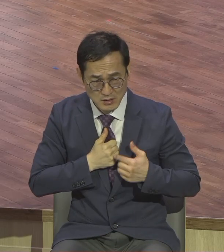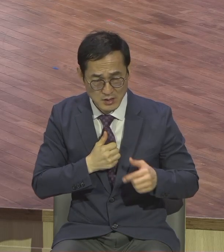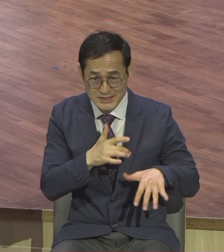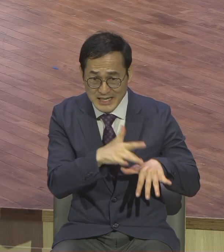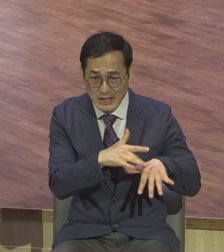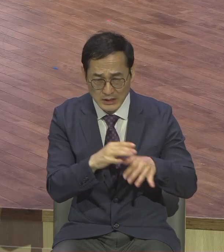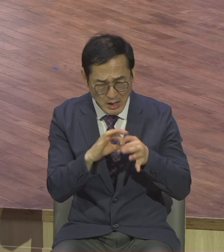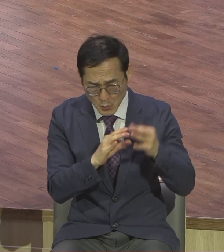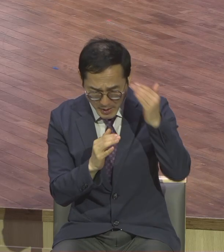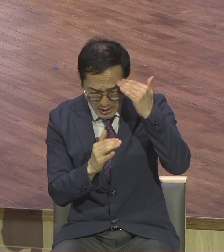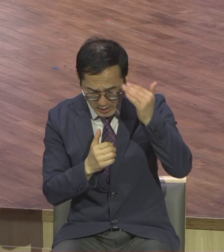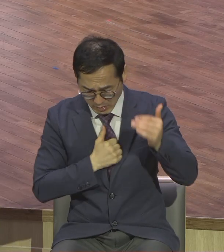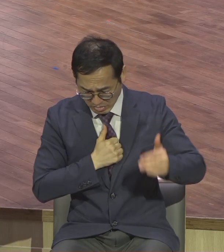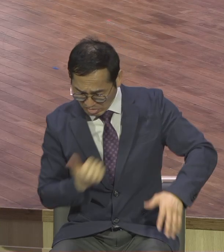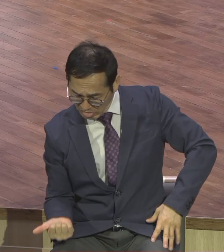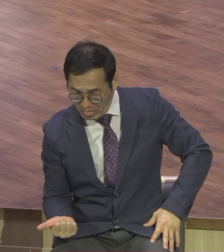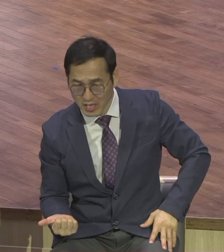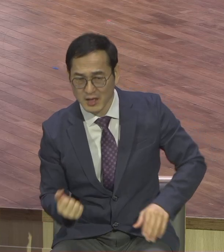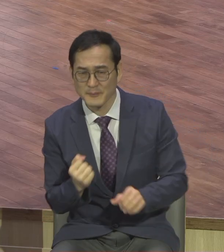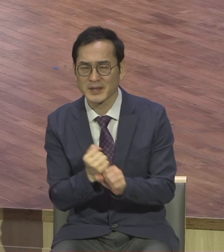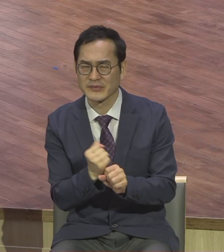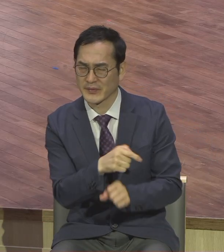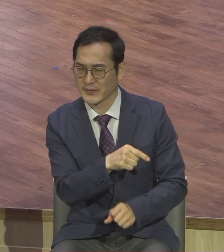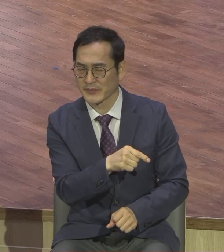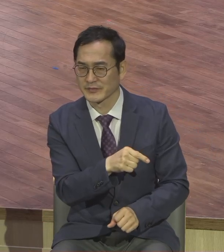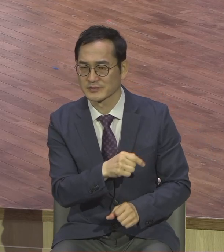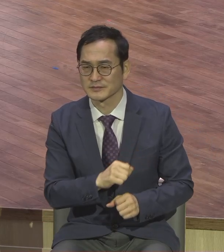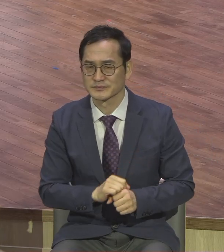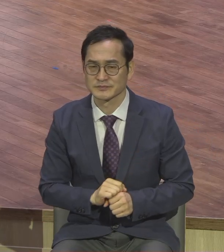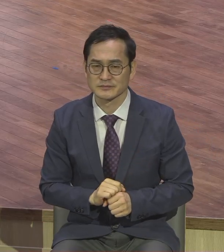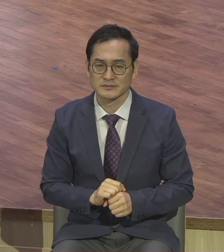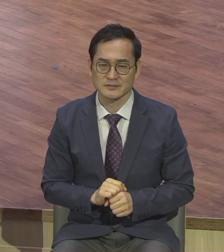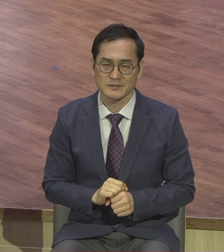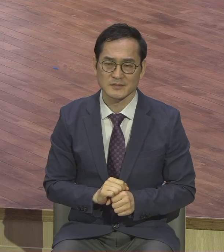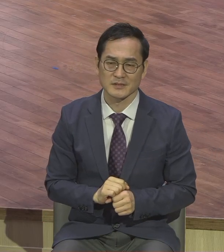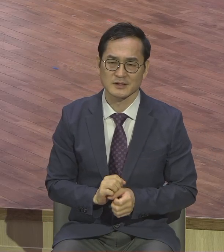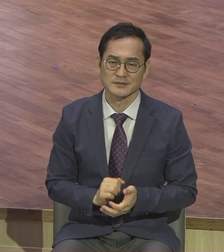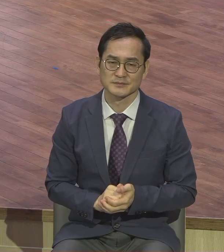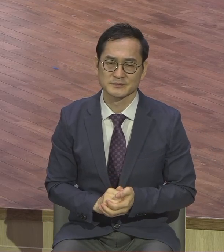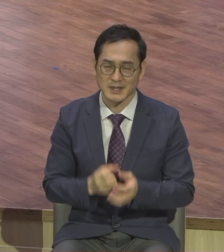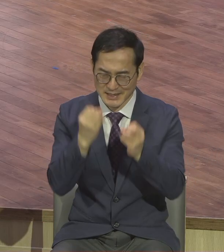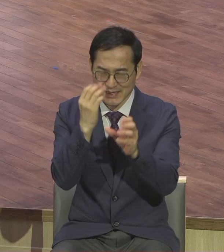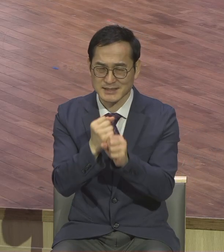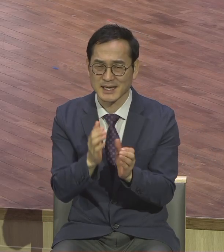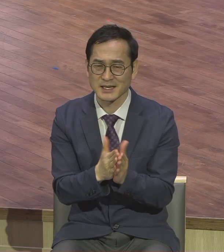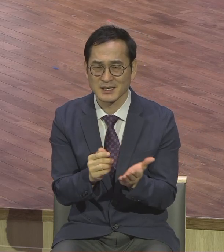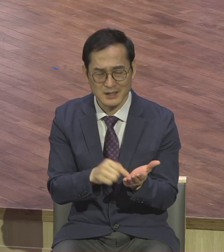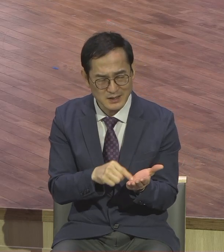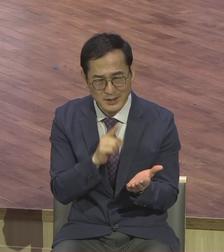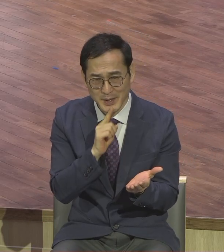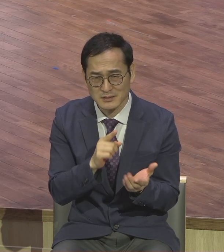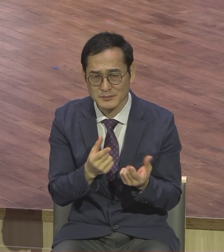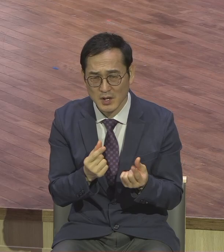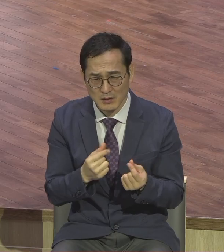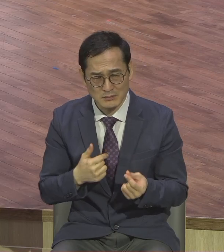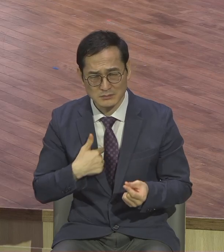세상 창세기 3장, 6장, 11장에 휩쓸려 살다 보니까 내가 누구냐를 몰라요.